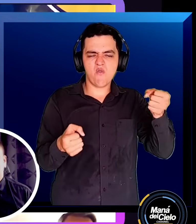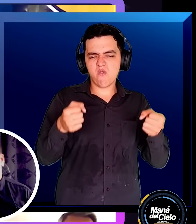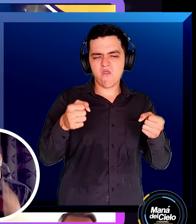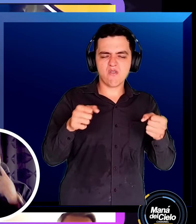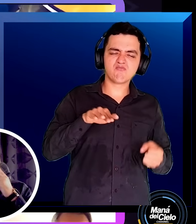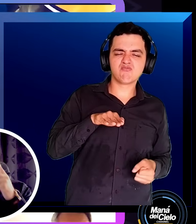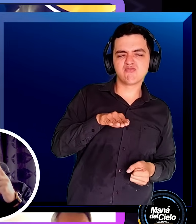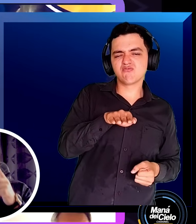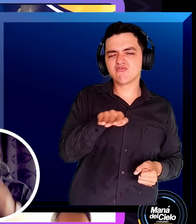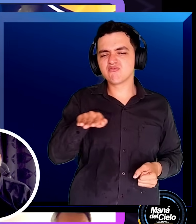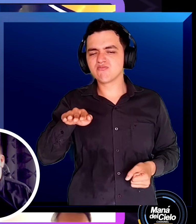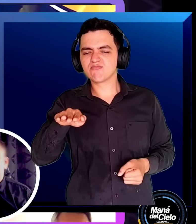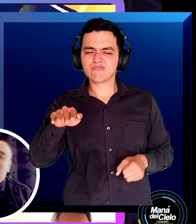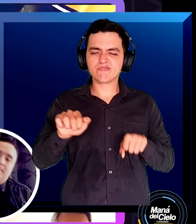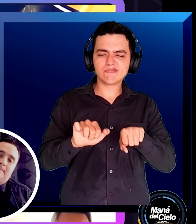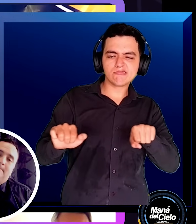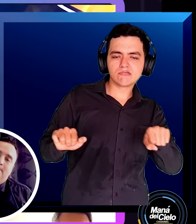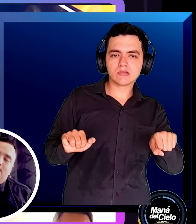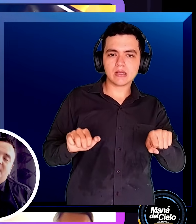Hermanos,